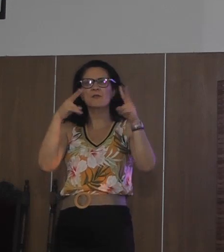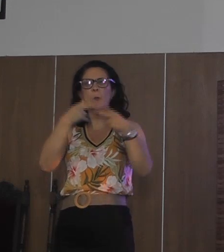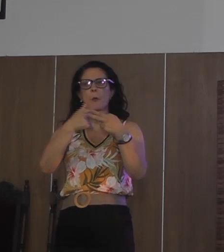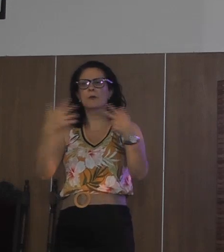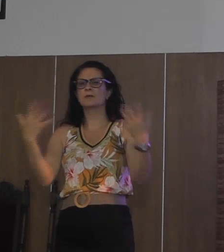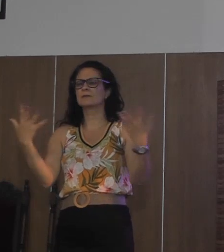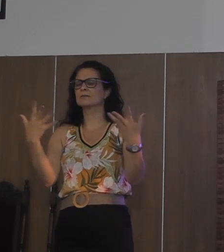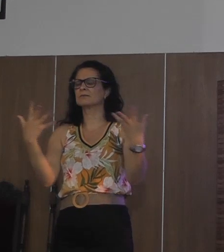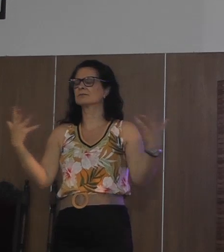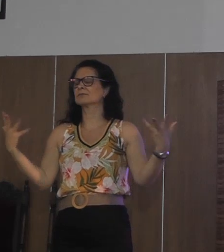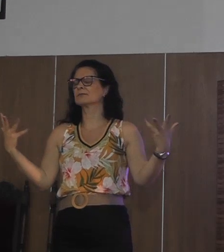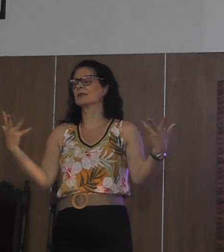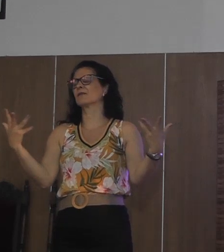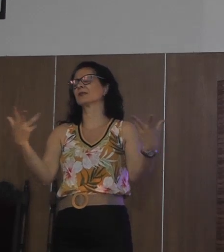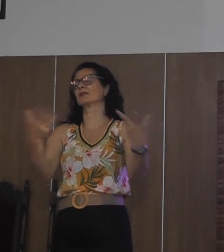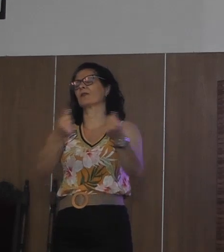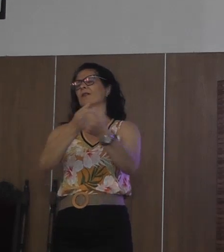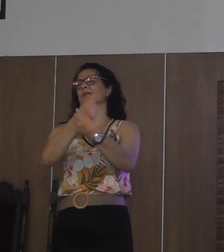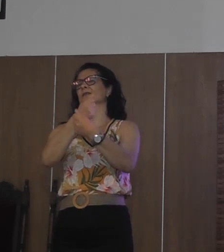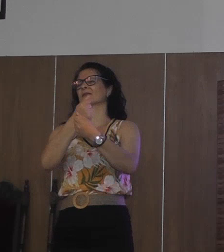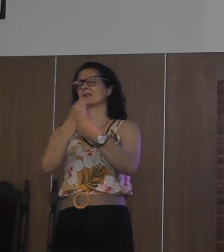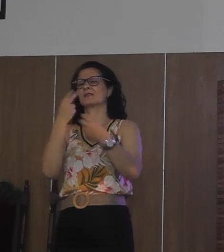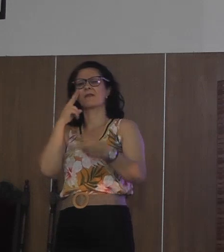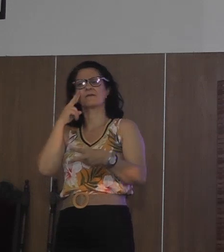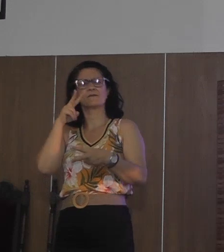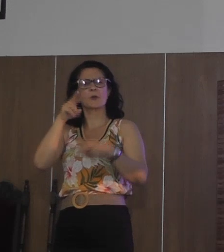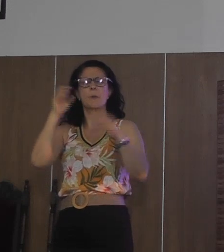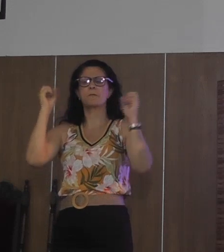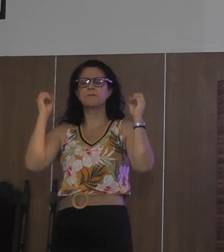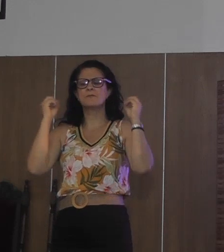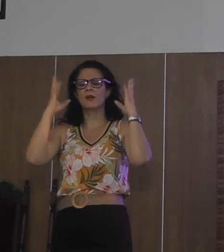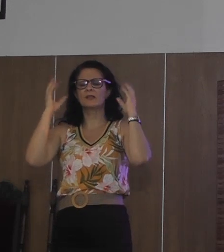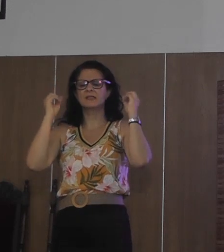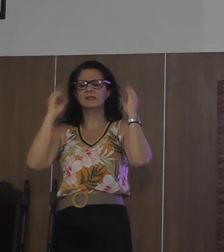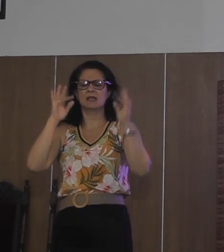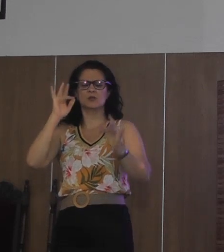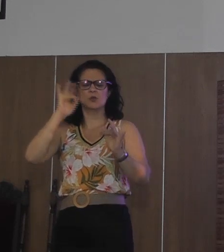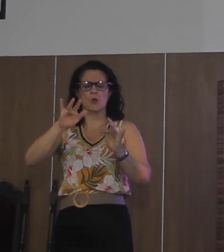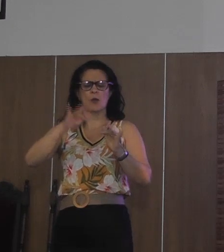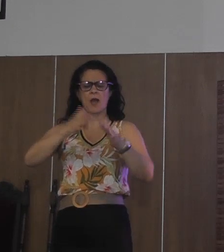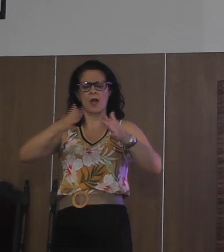atrás. Viu Moisés atravessar também no Mar Vermelho.